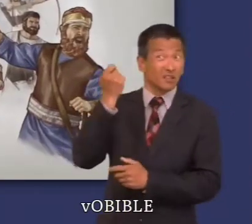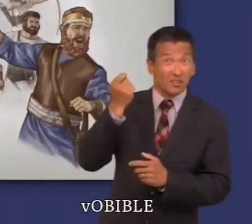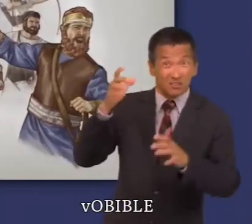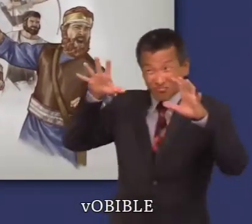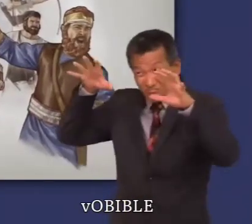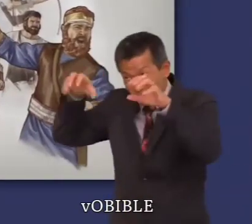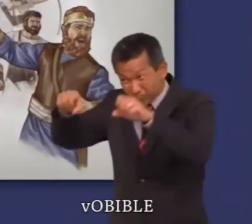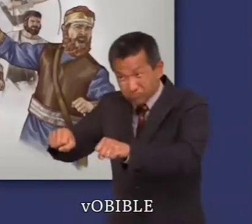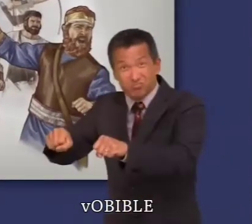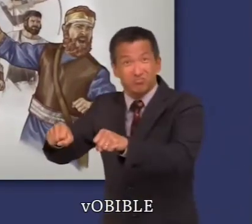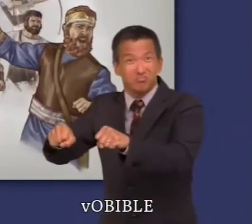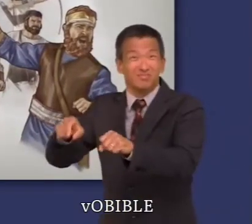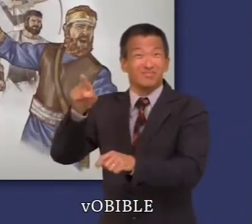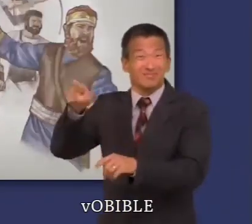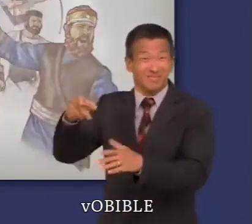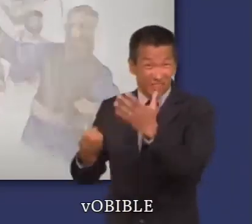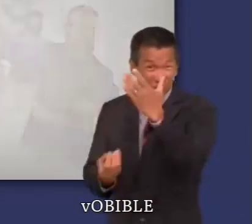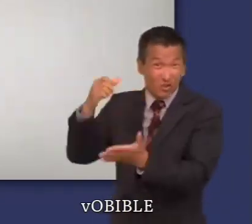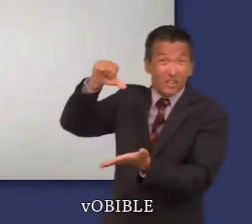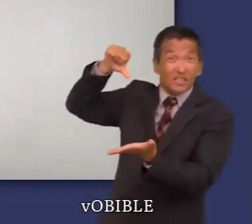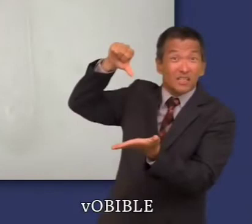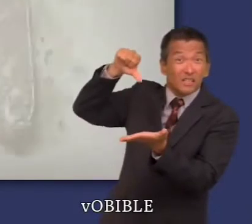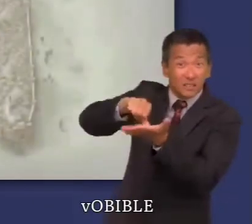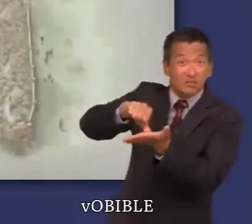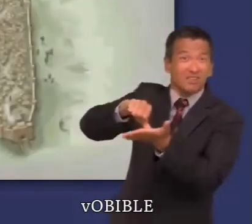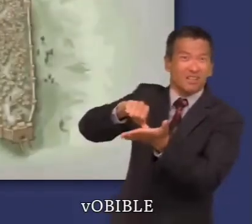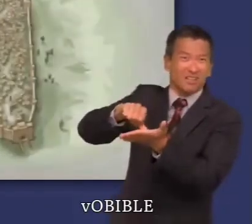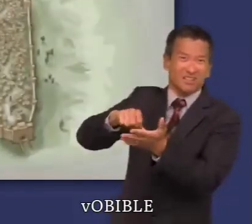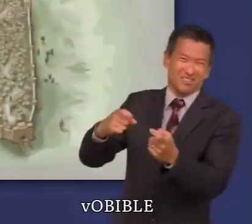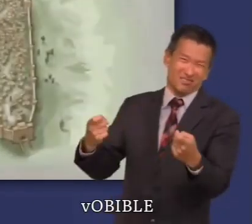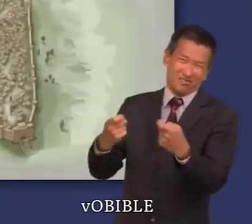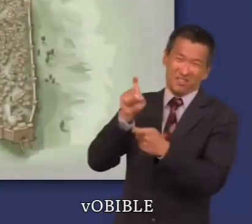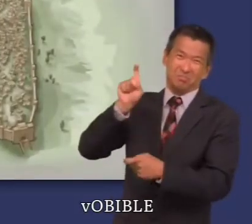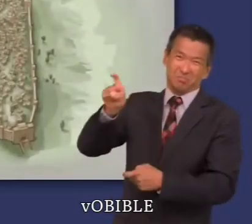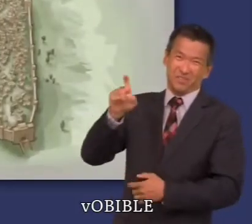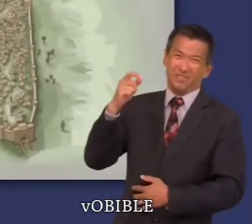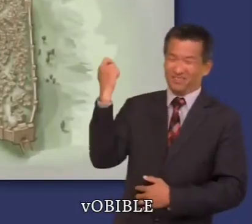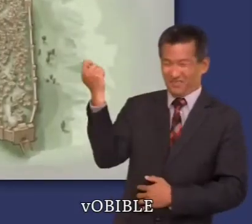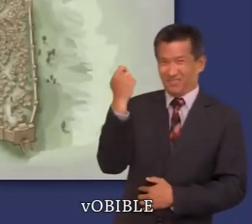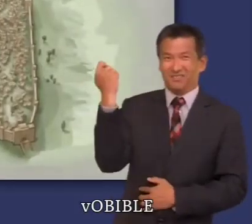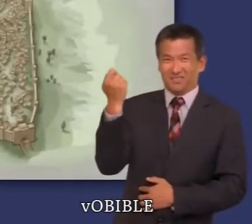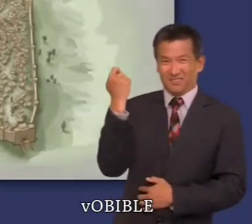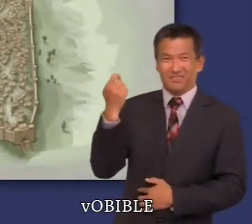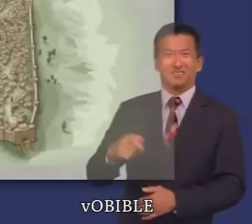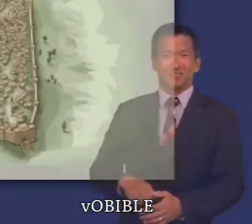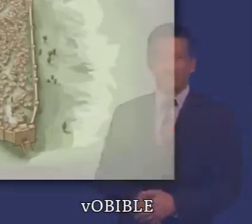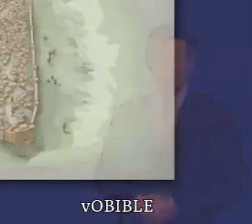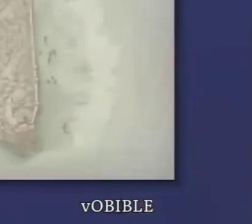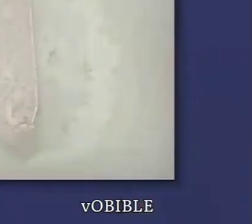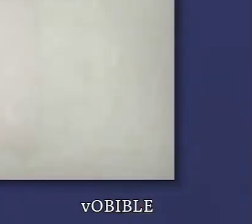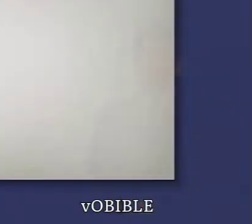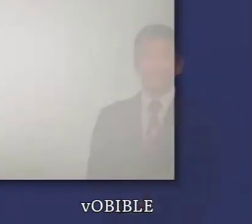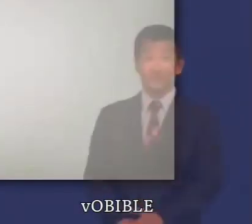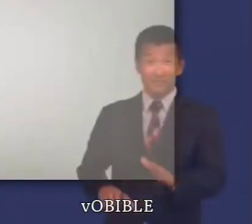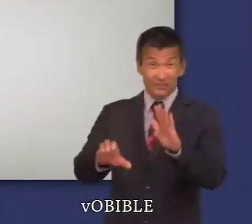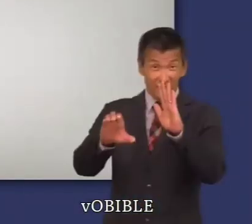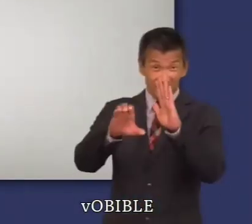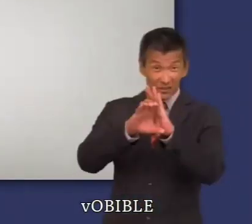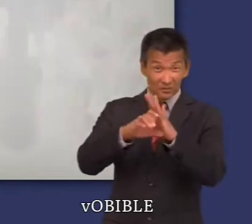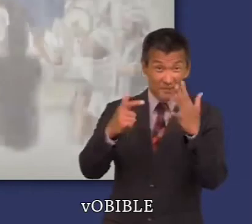Dans le chapitre 2, David va à Hébron, où on le fait roi sur la tribu de Juda. Dans le même